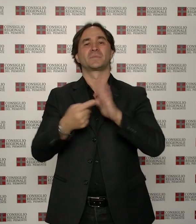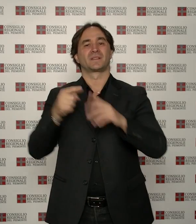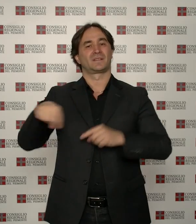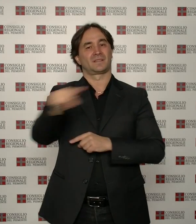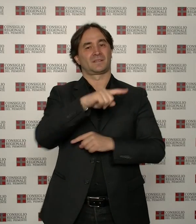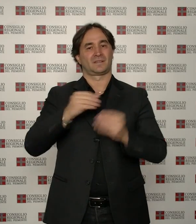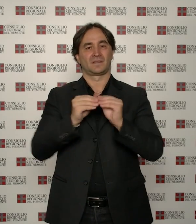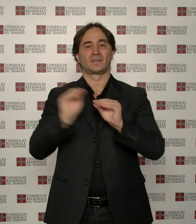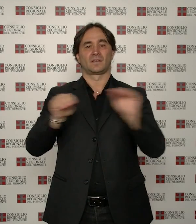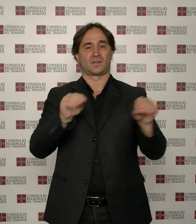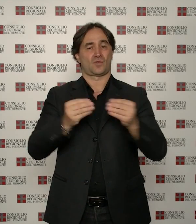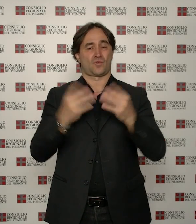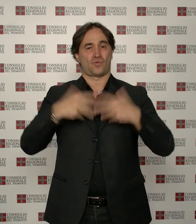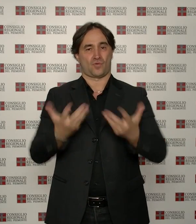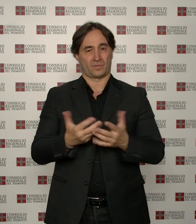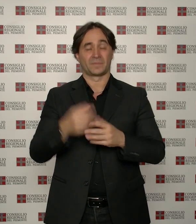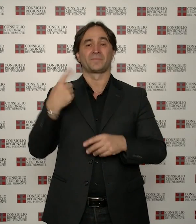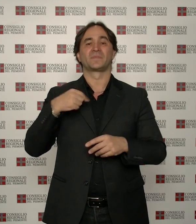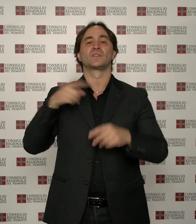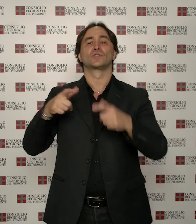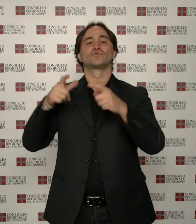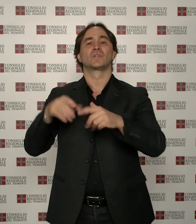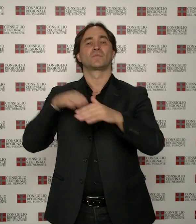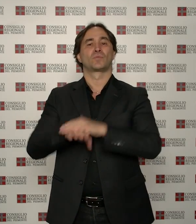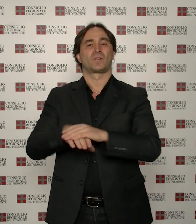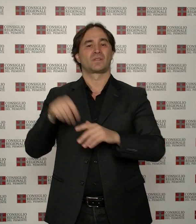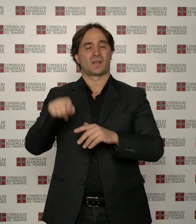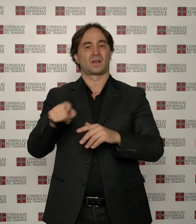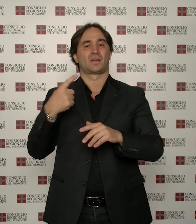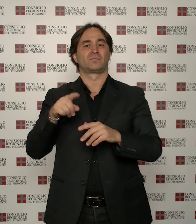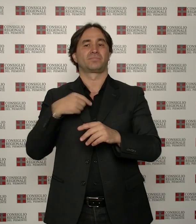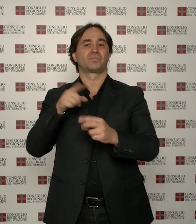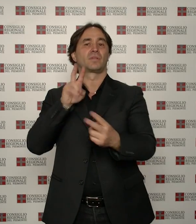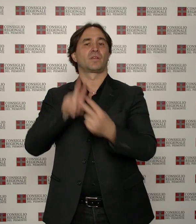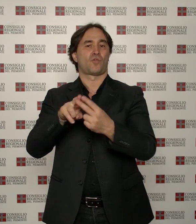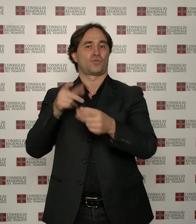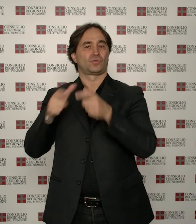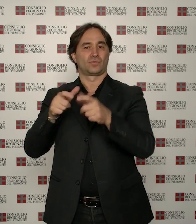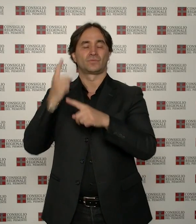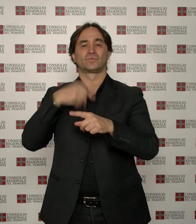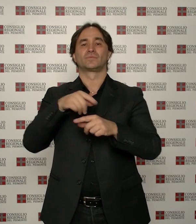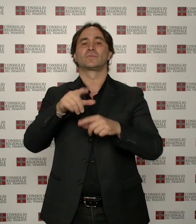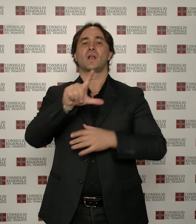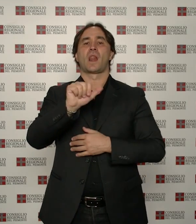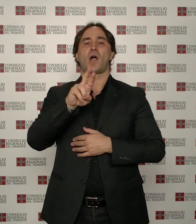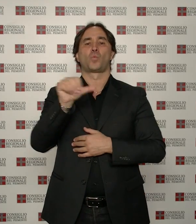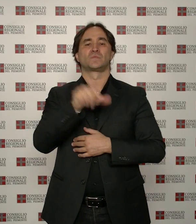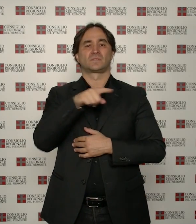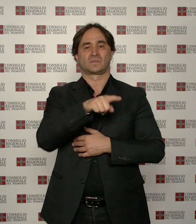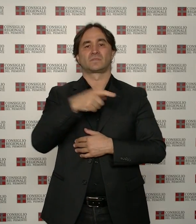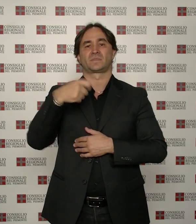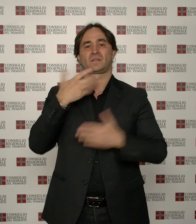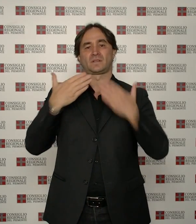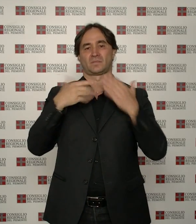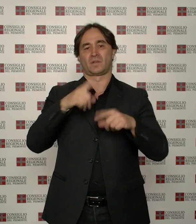le rappresentanze sindacali unitarie della città metropolitana nell'incontro coordinato dal presidente dell'Assemblea Mauro Laus con i